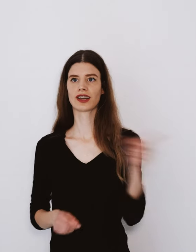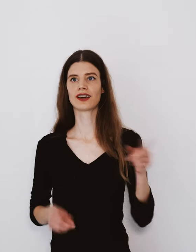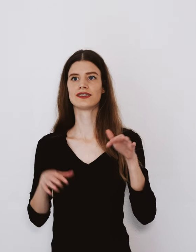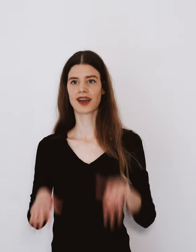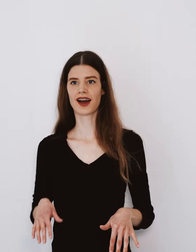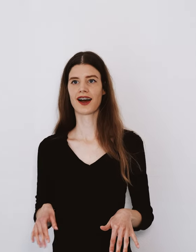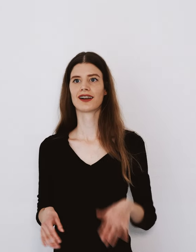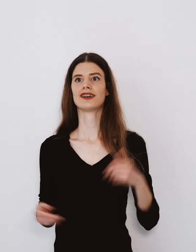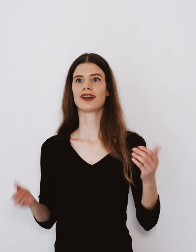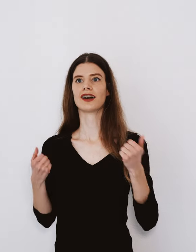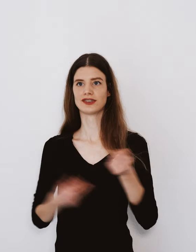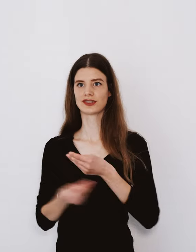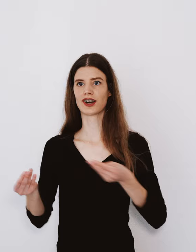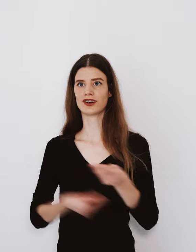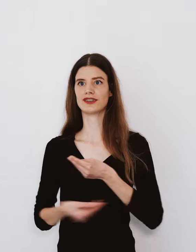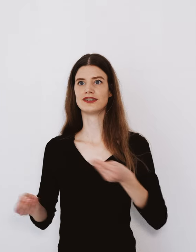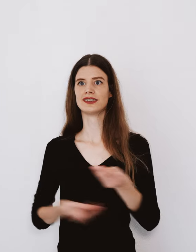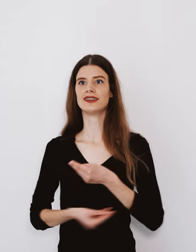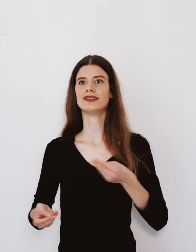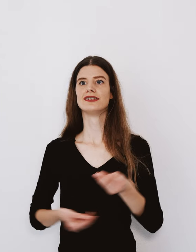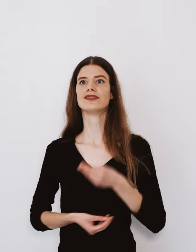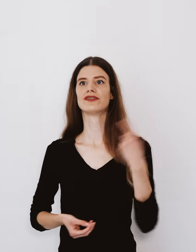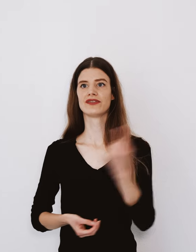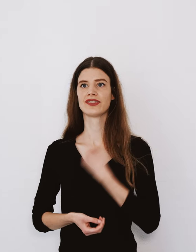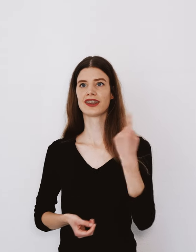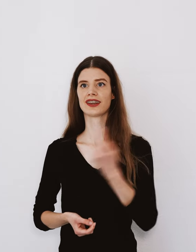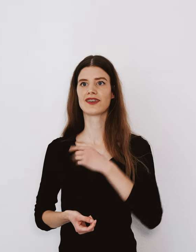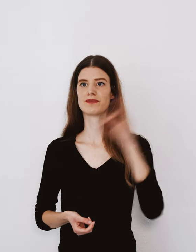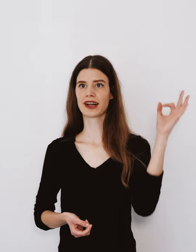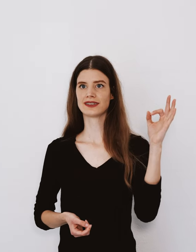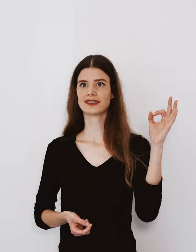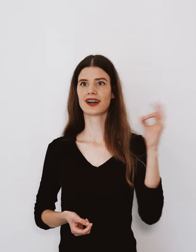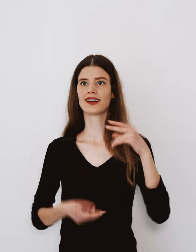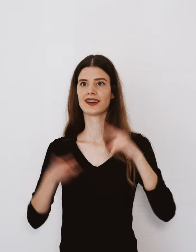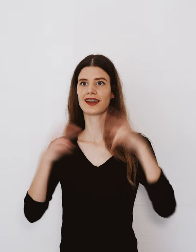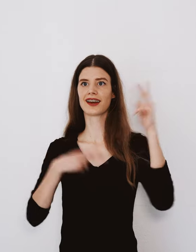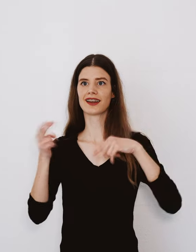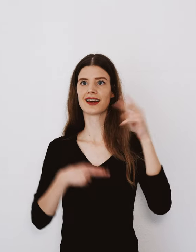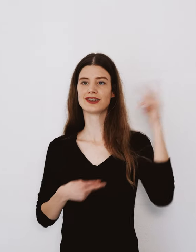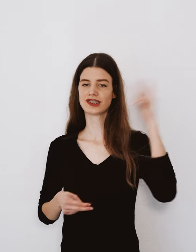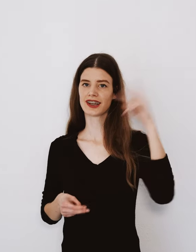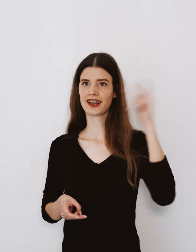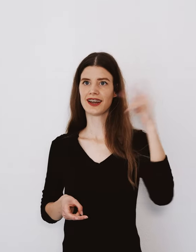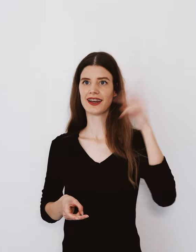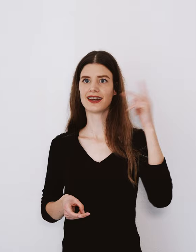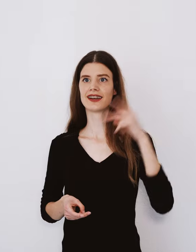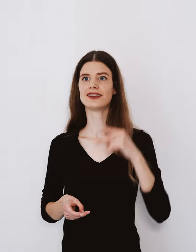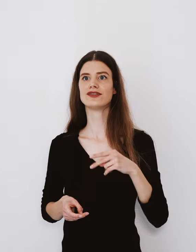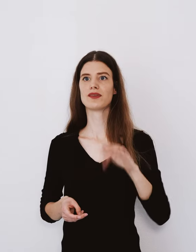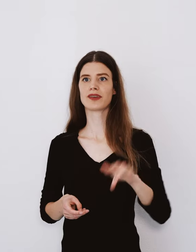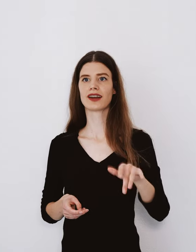Schön, dass ihr alle da seid, lass uns miteinander reden. So lernen wir uns alle besser kennen und